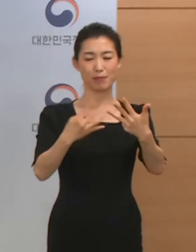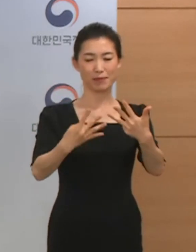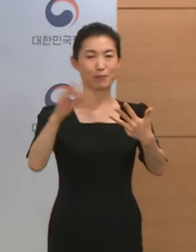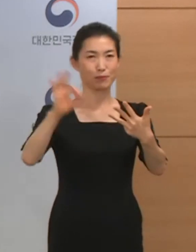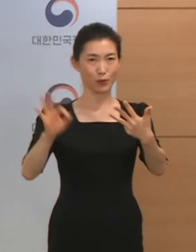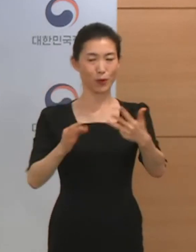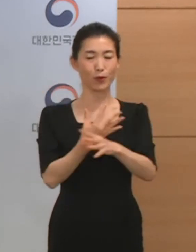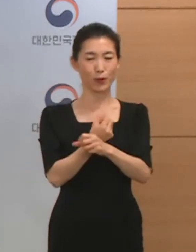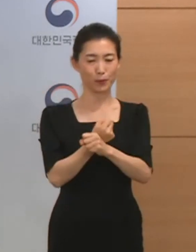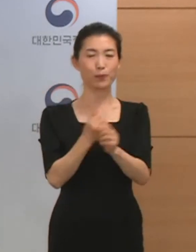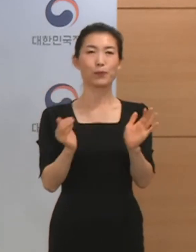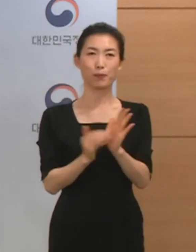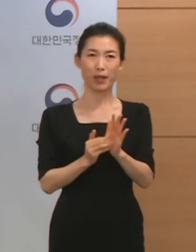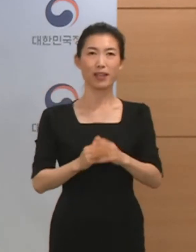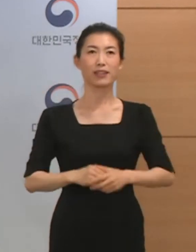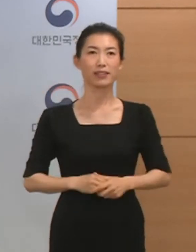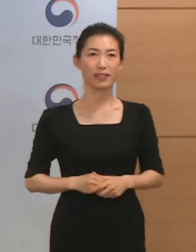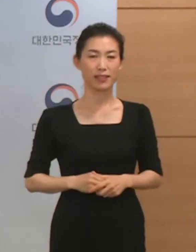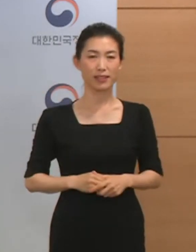예약이 이루어졌습니다.